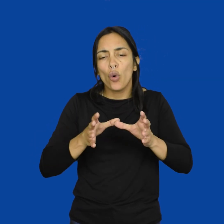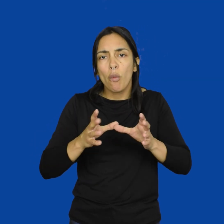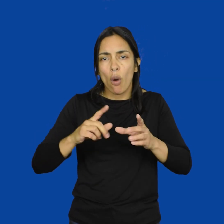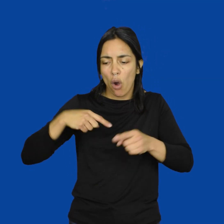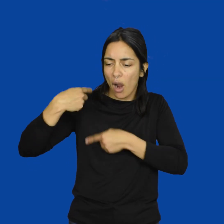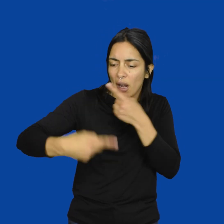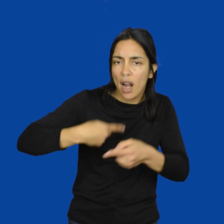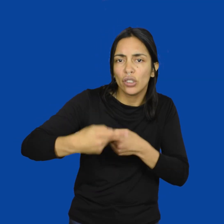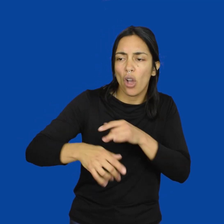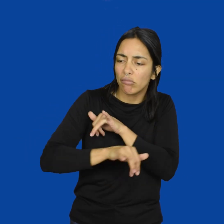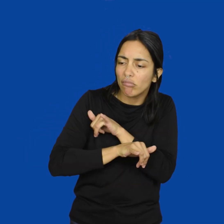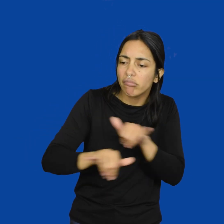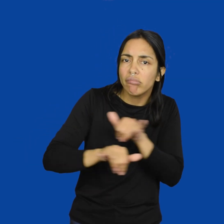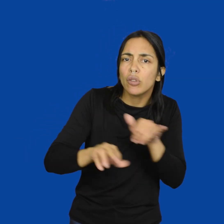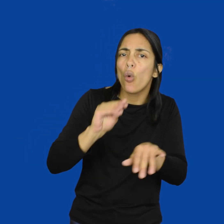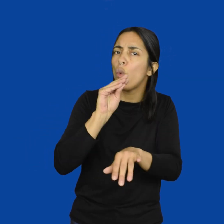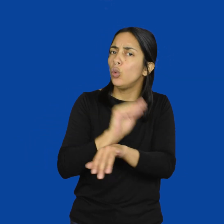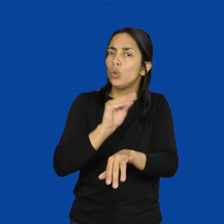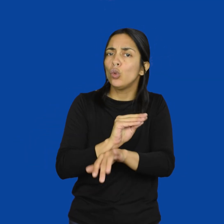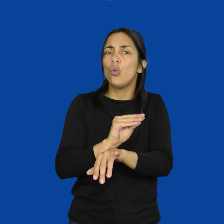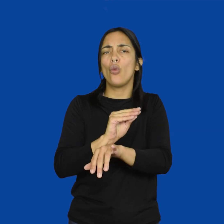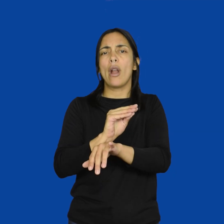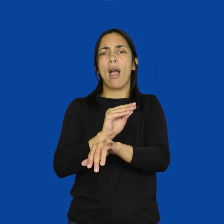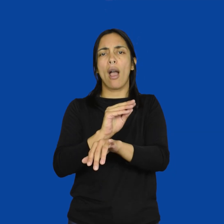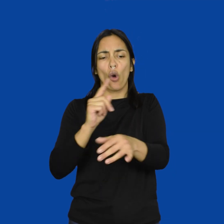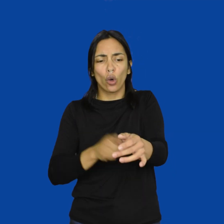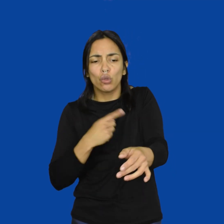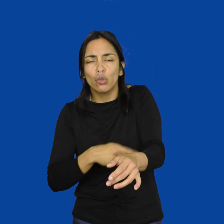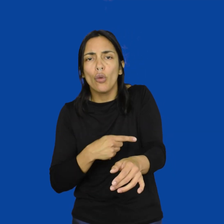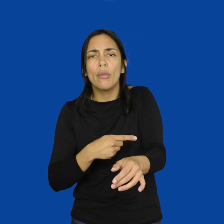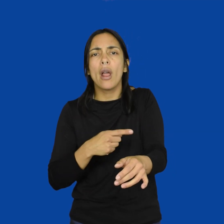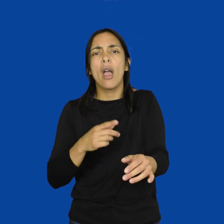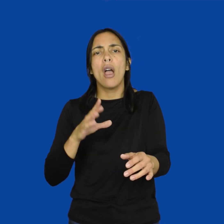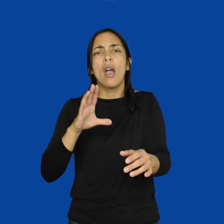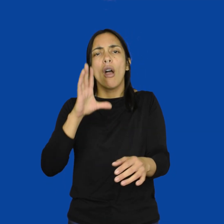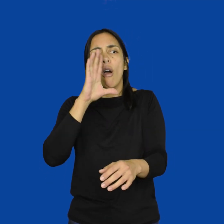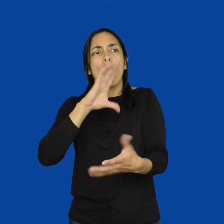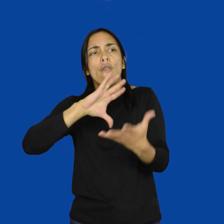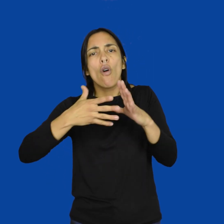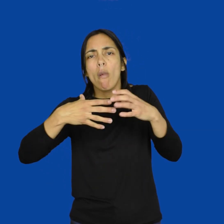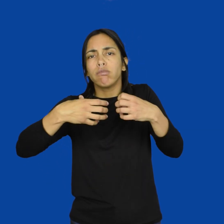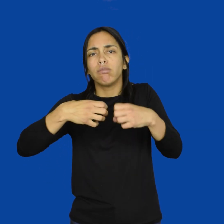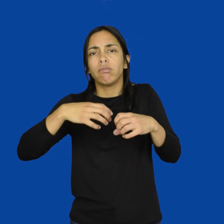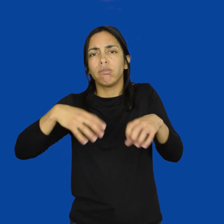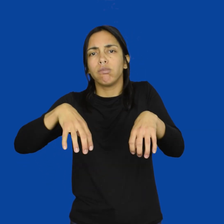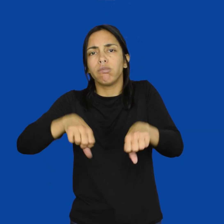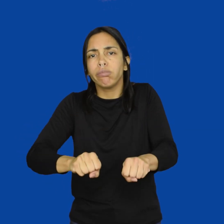generación, compartir y difundir su cultura era una manera de presentar resistencia ante los planes que buscaron eliminarlos